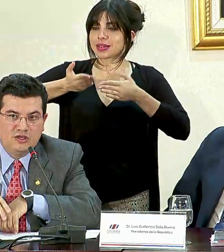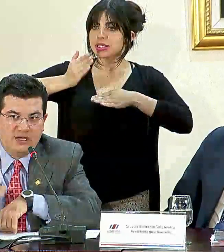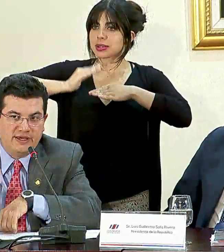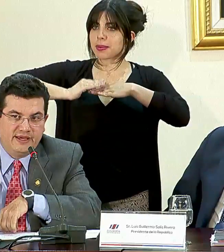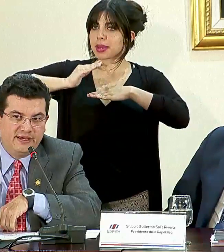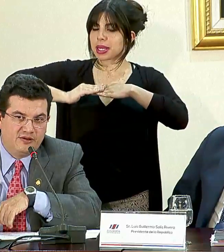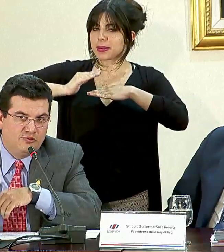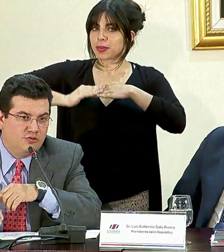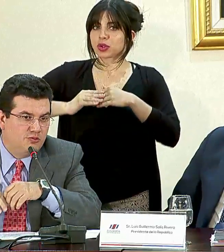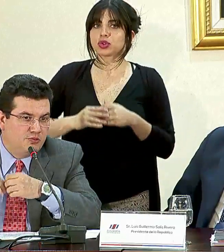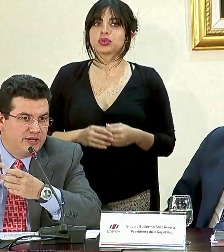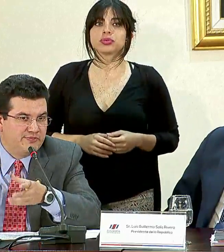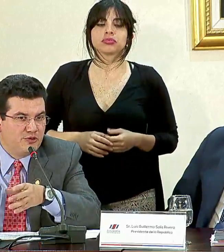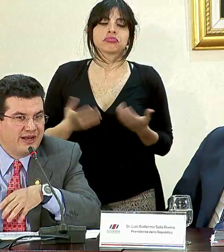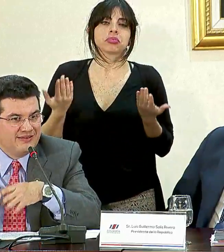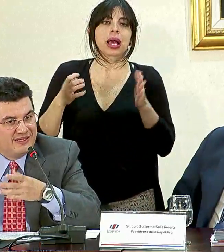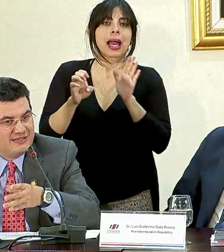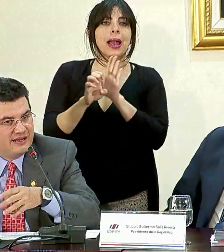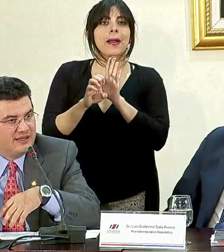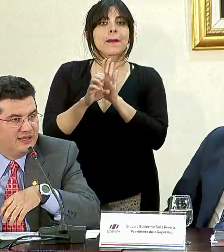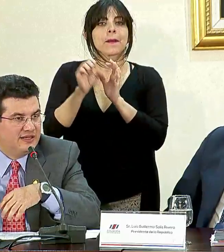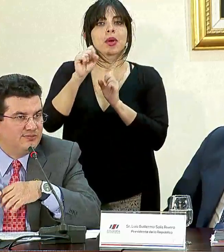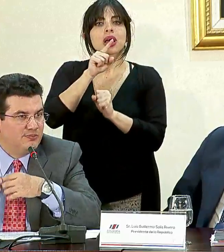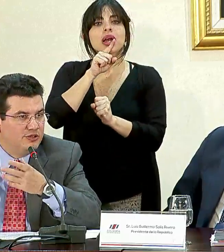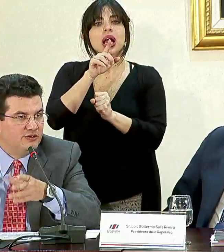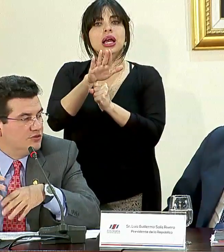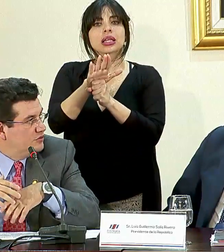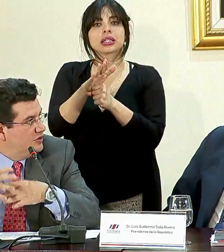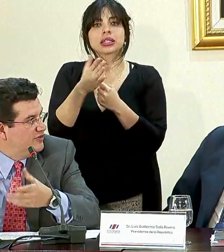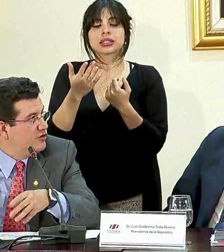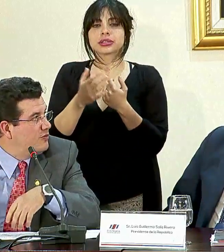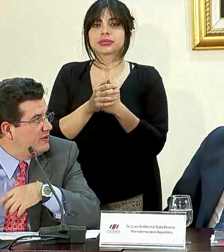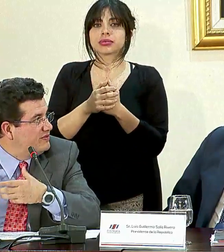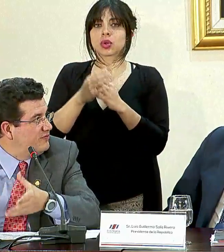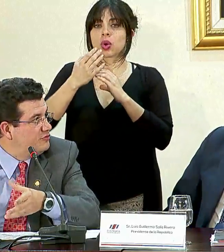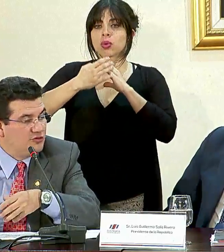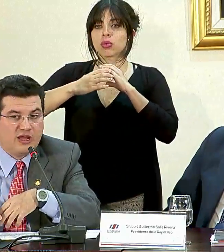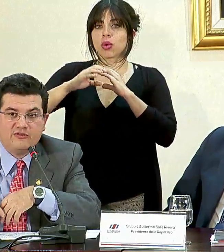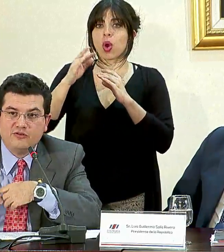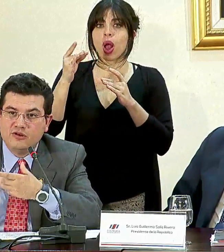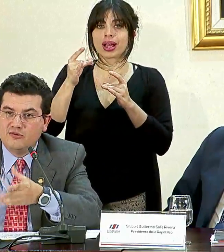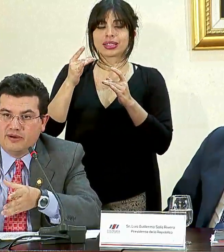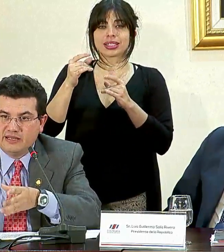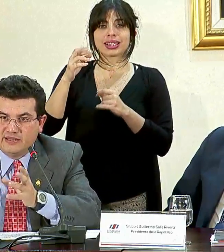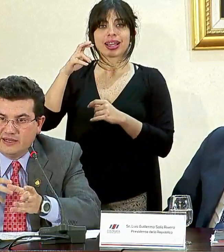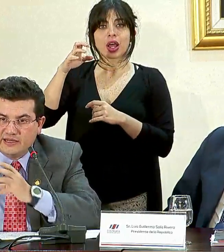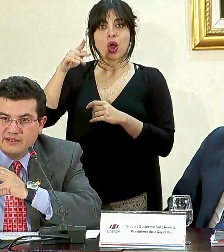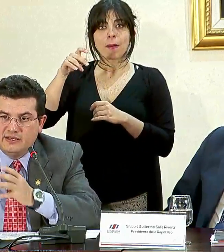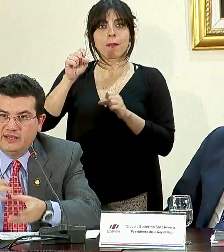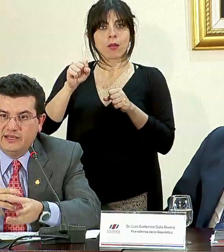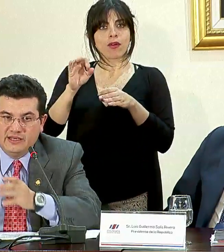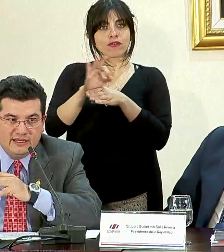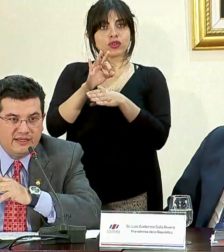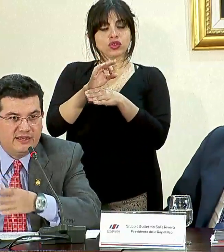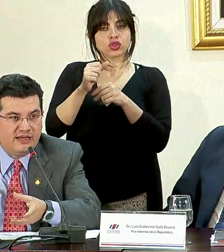mínimos, como por ejemplo garantizar que el poliducto de Recope esté funcionando para